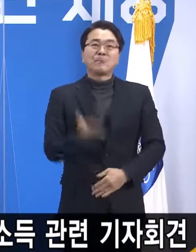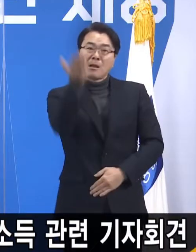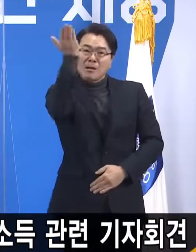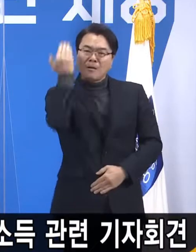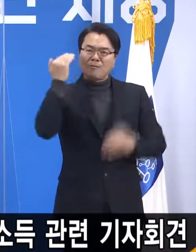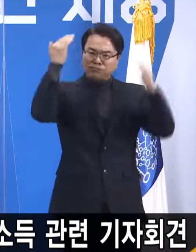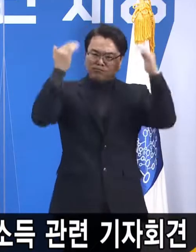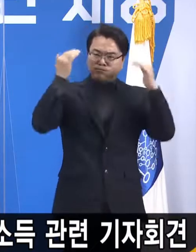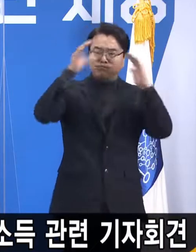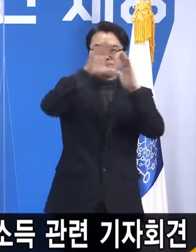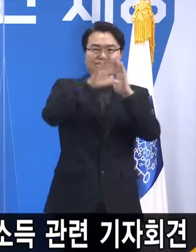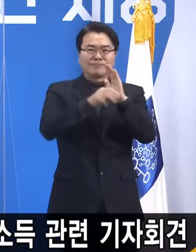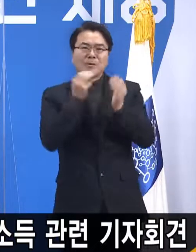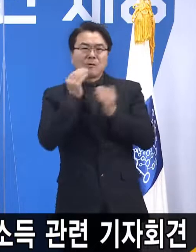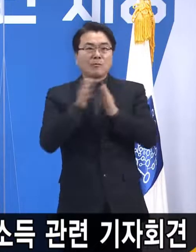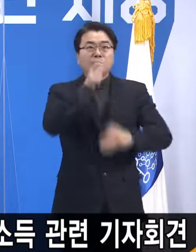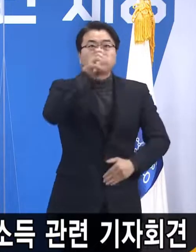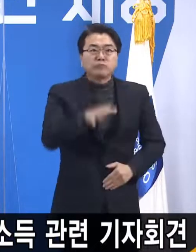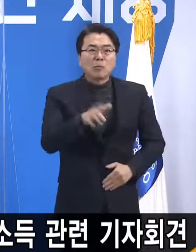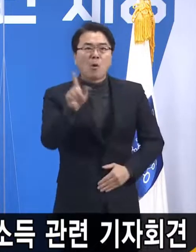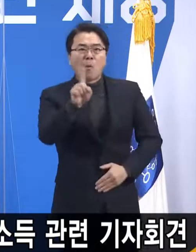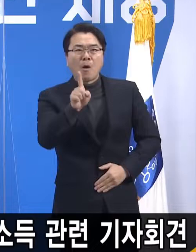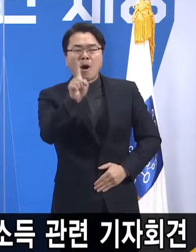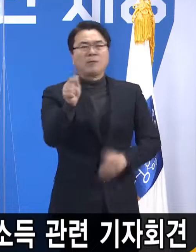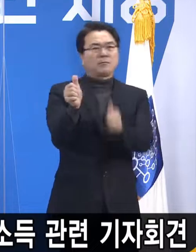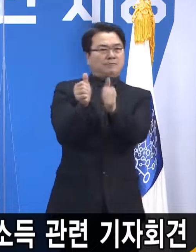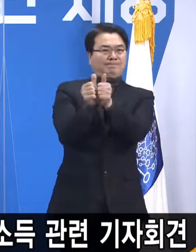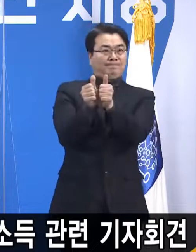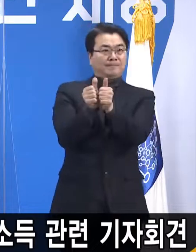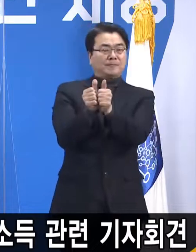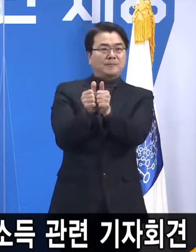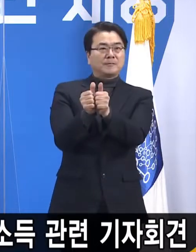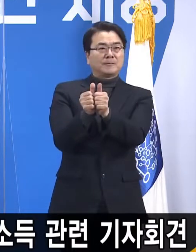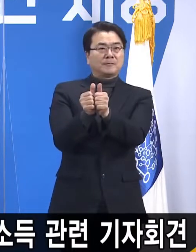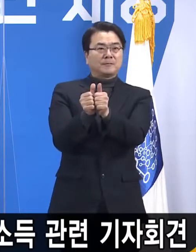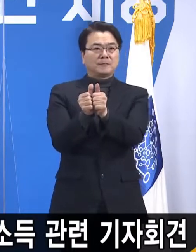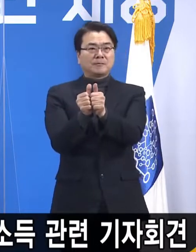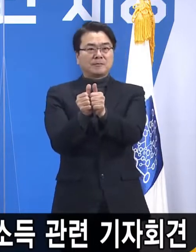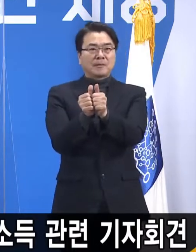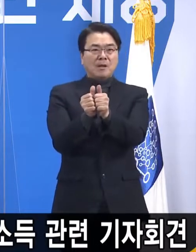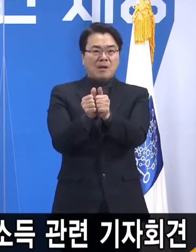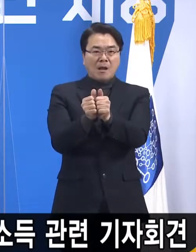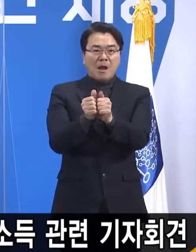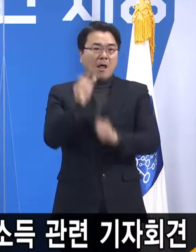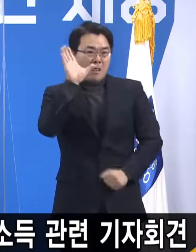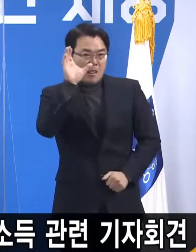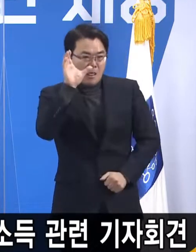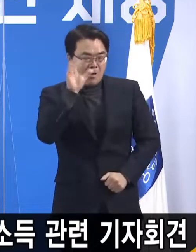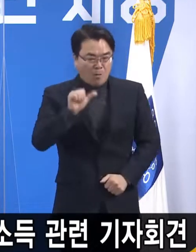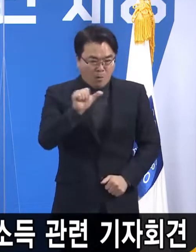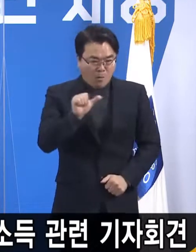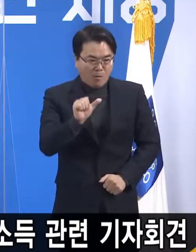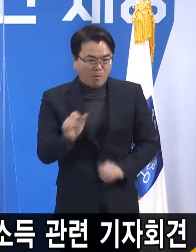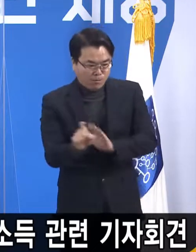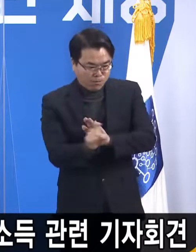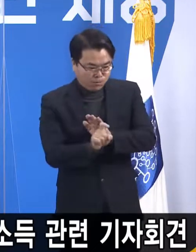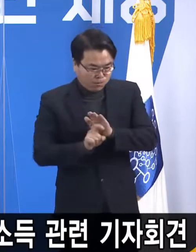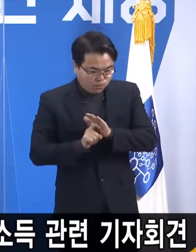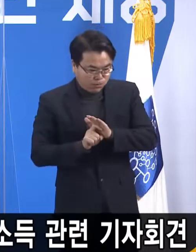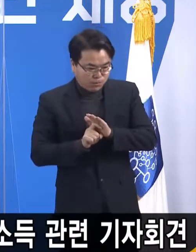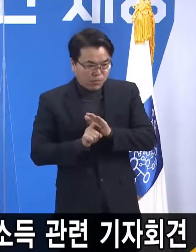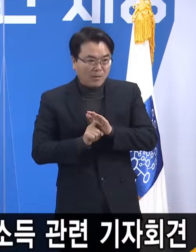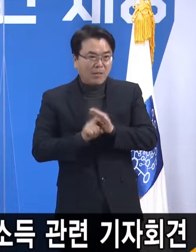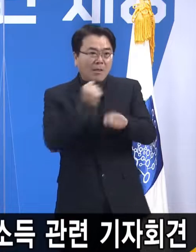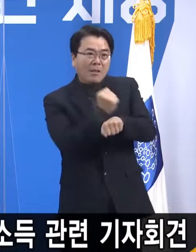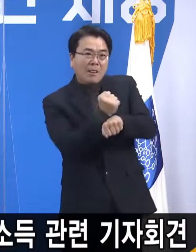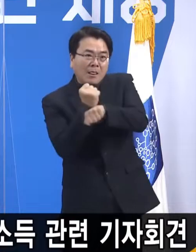지난 여름 경기도 수원에서 한 남성이 구운 계란 5,000원어치를 훔쳤다가